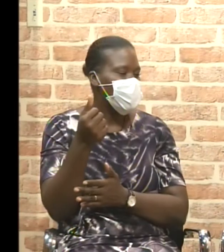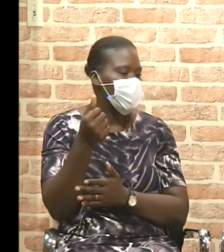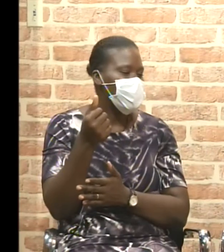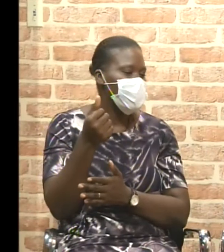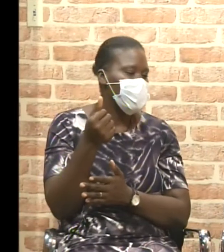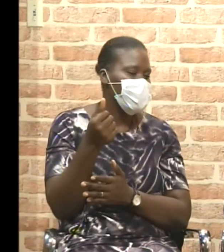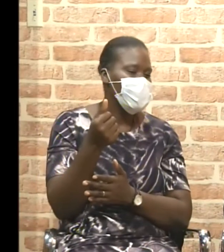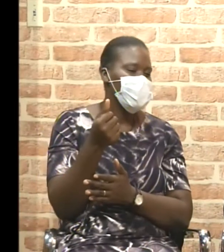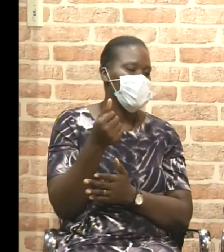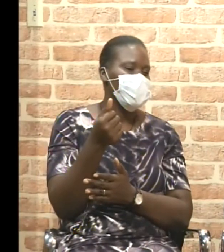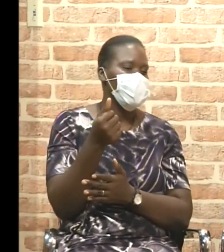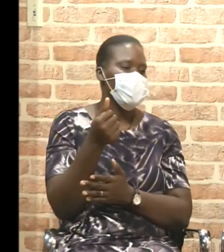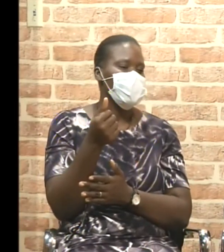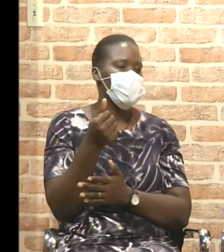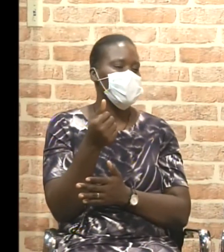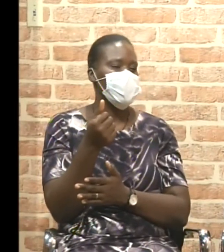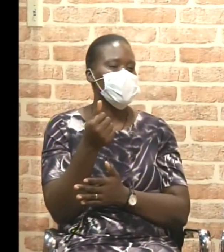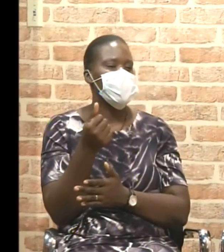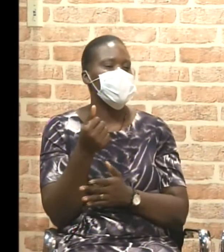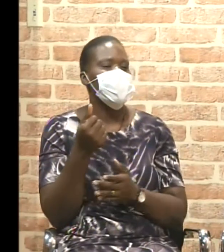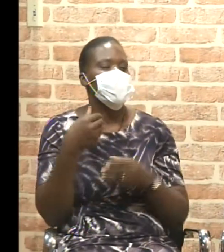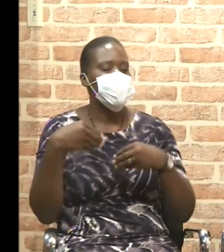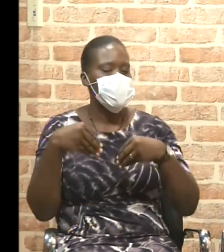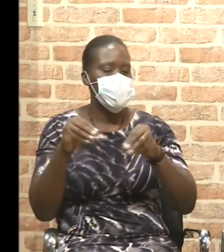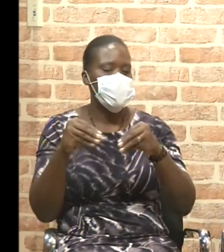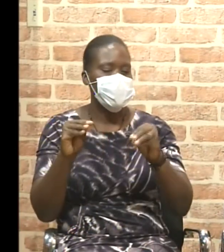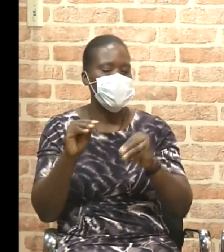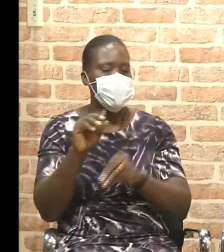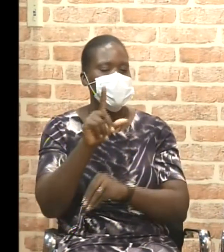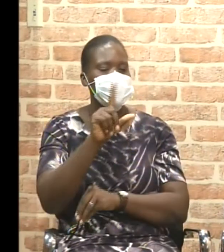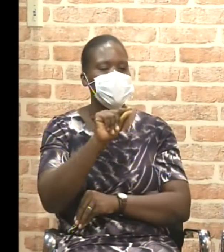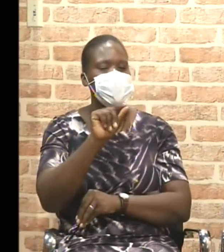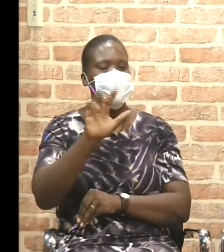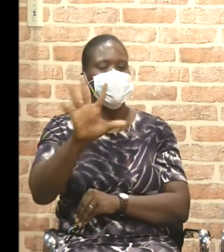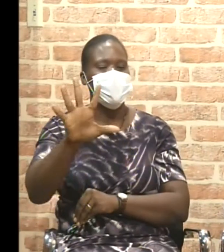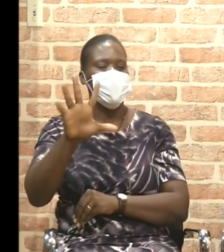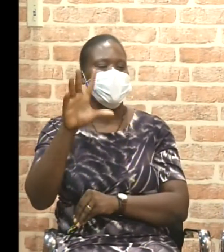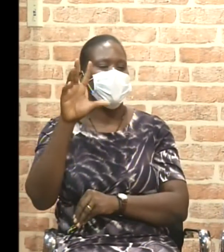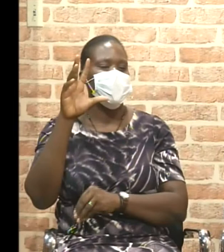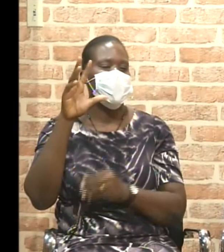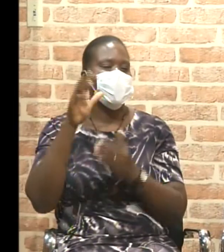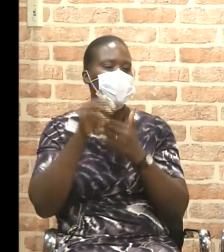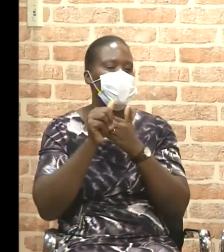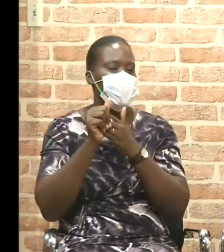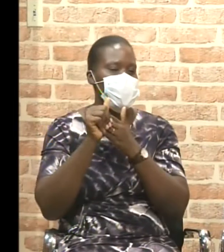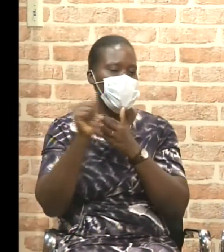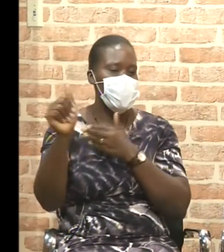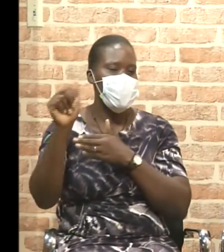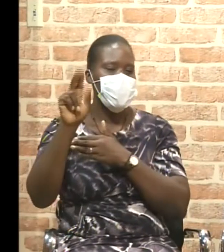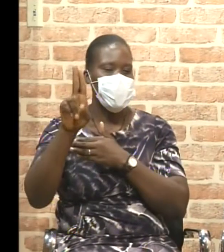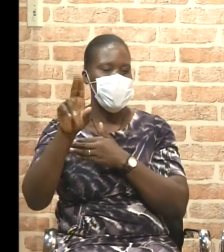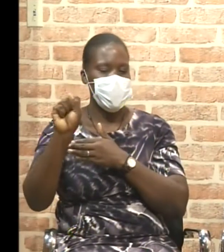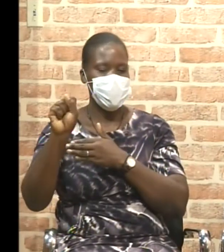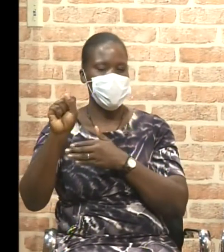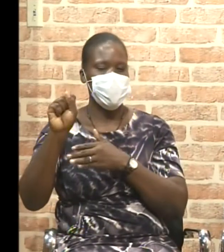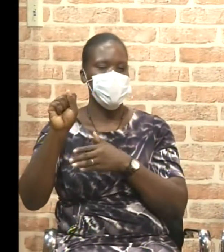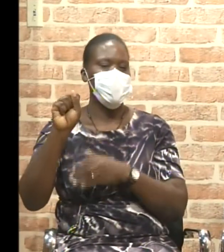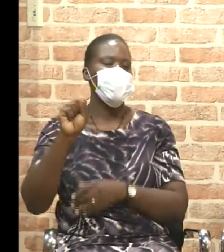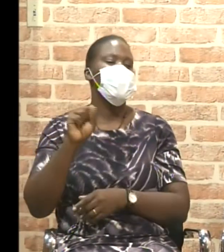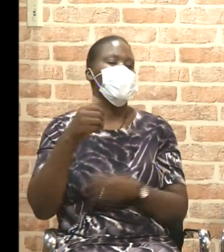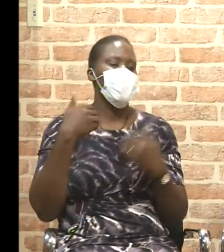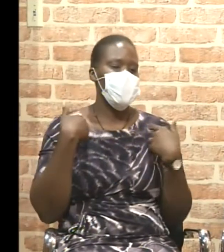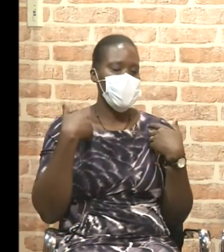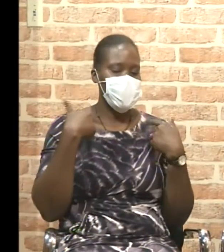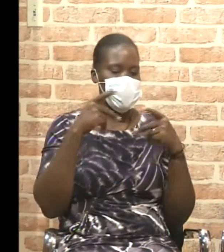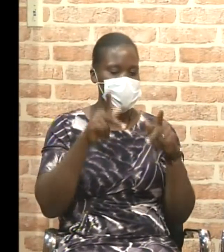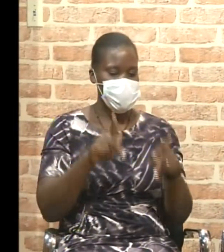papier simple il vend $25 américains or gagner mon sous sur tout département yo donc